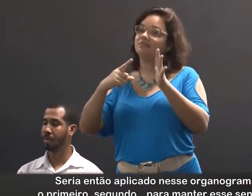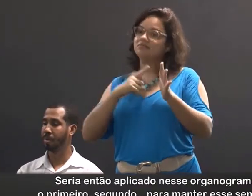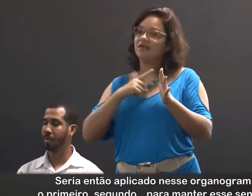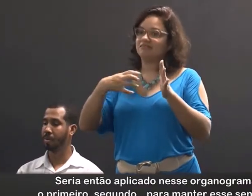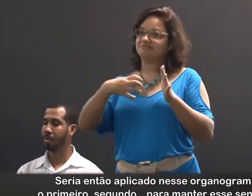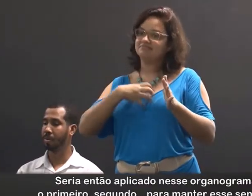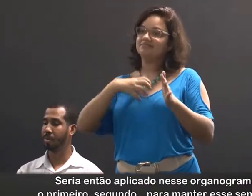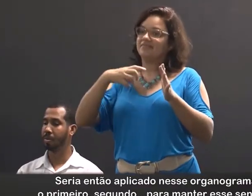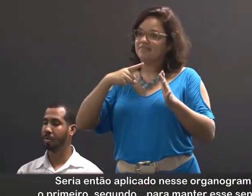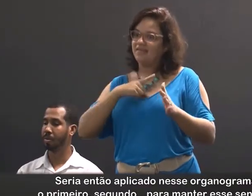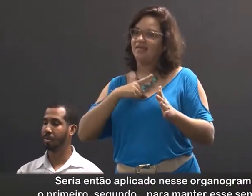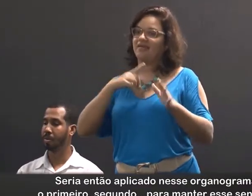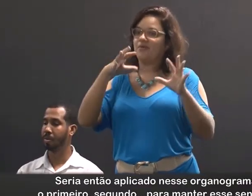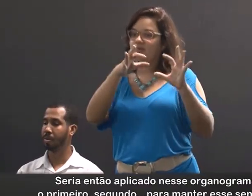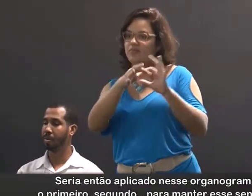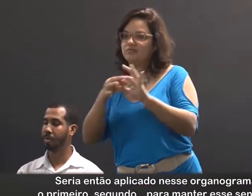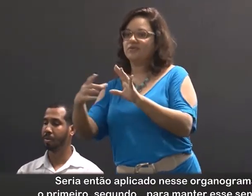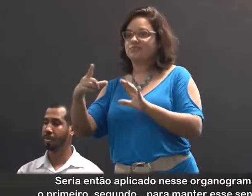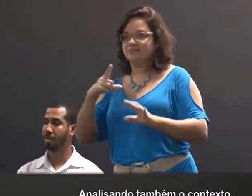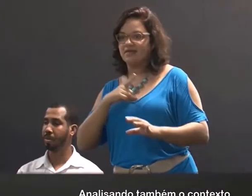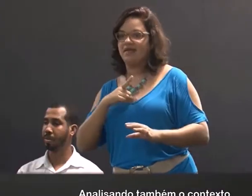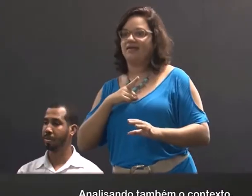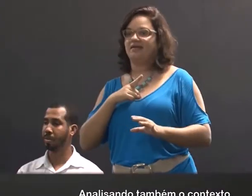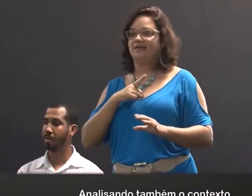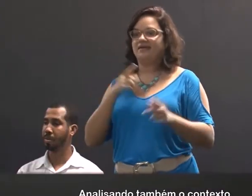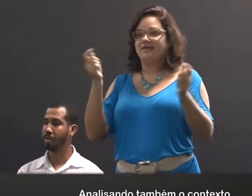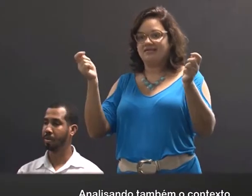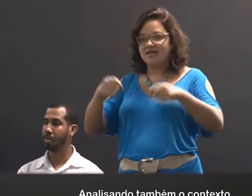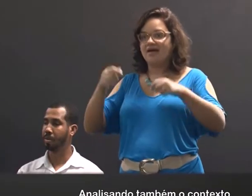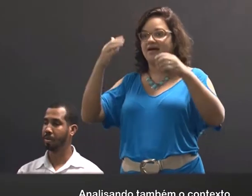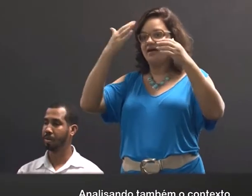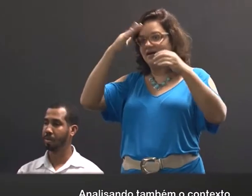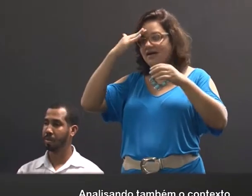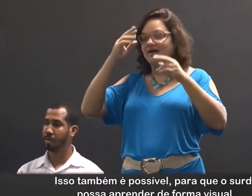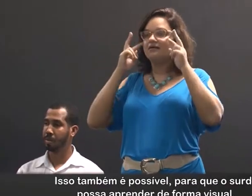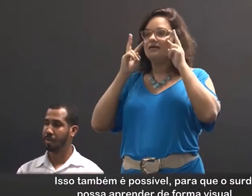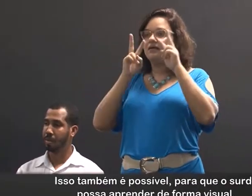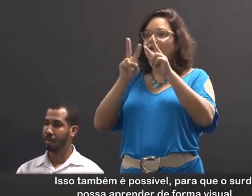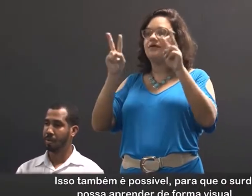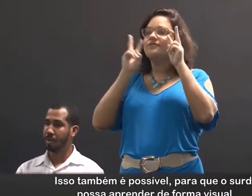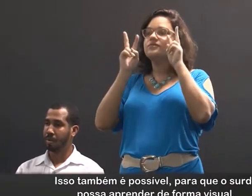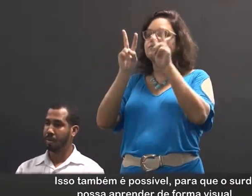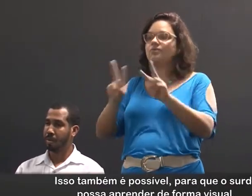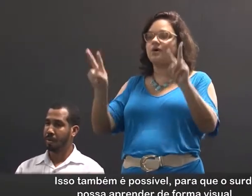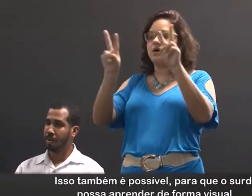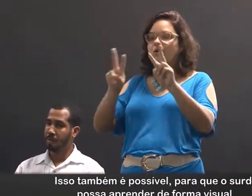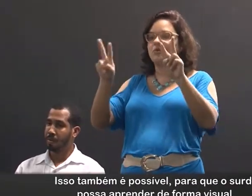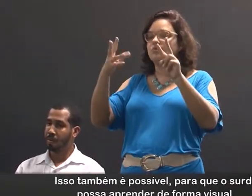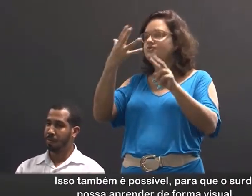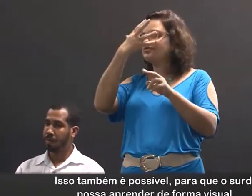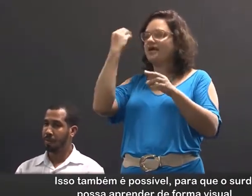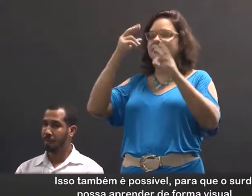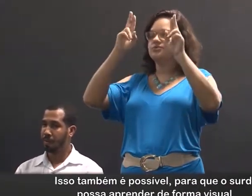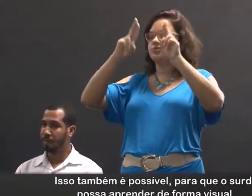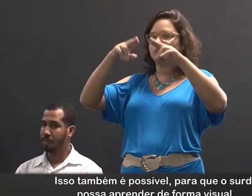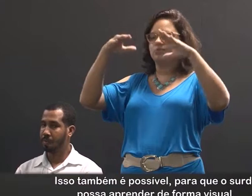segundo significado, tendo também esse sentido, analisando também o contexto. Isso também é possível para que o surdo possa entender através de forma visual,